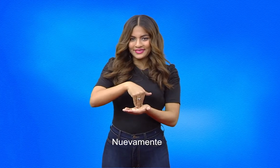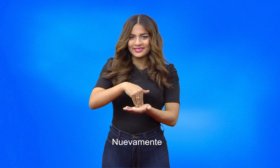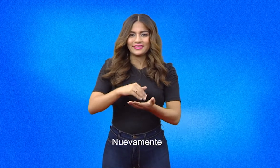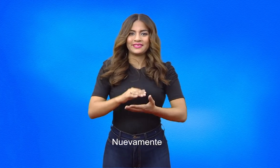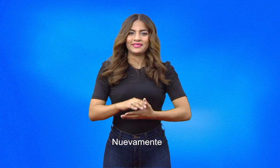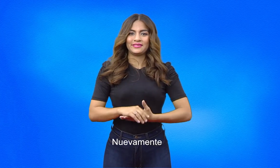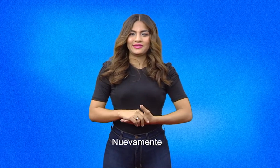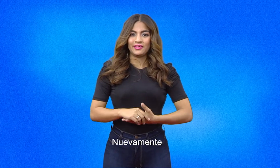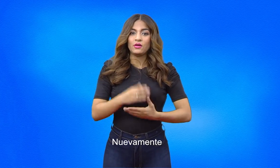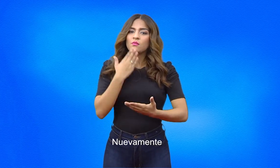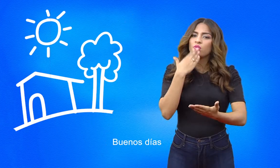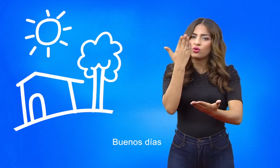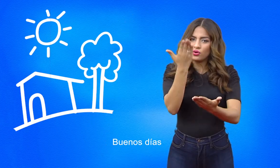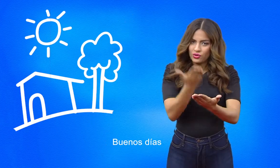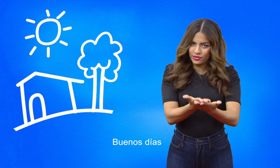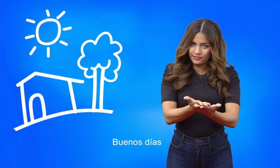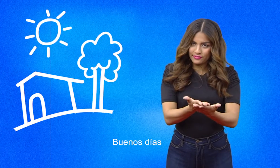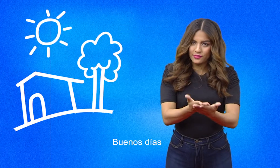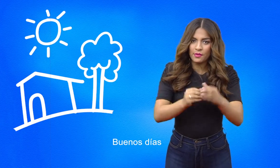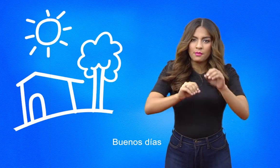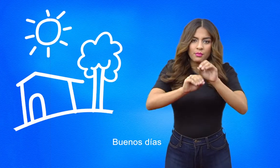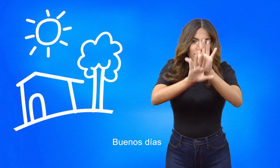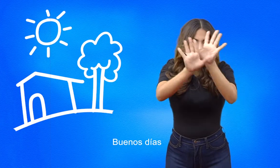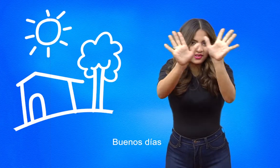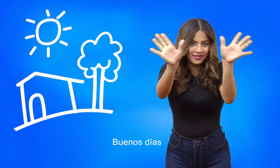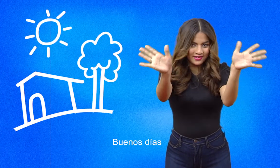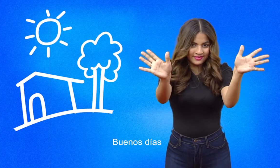Nuevamente. Buenos días.